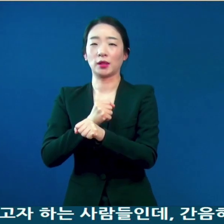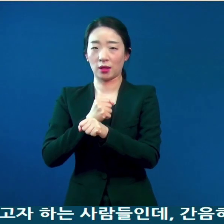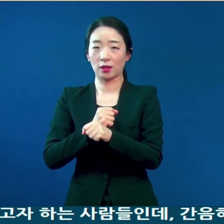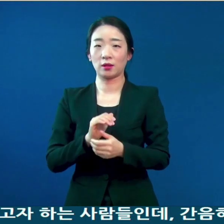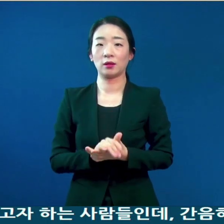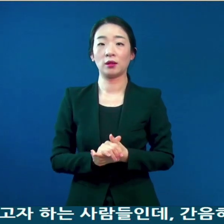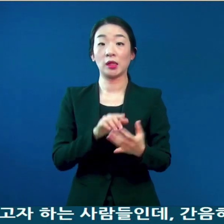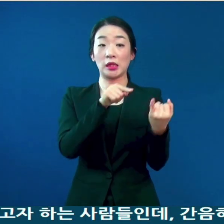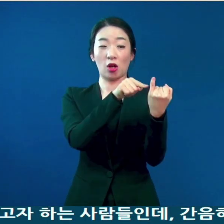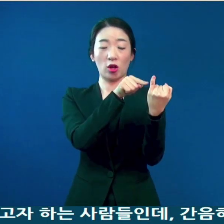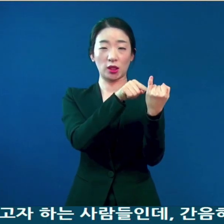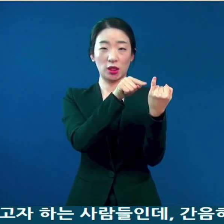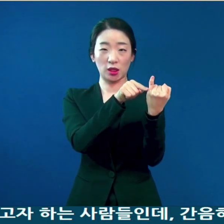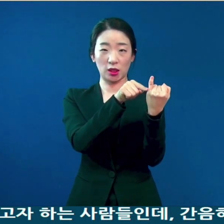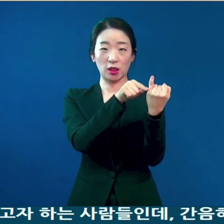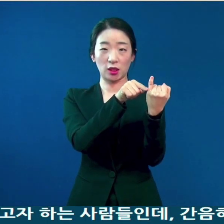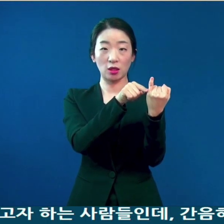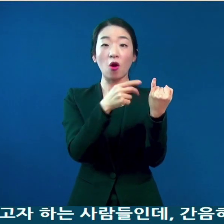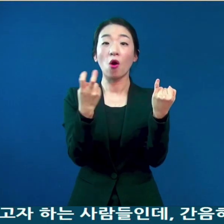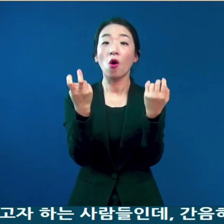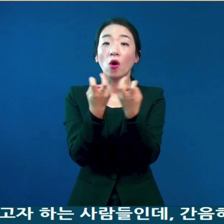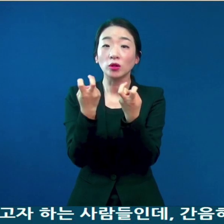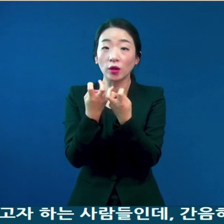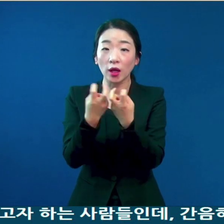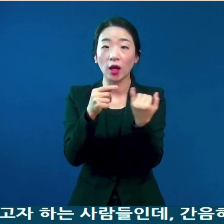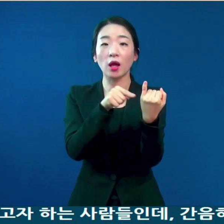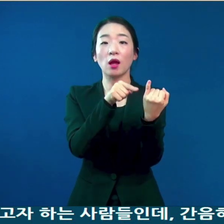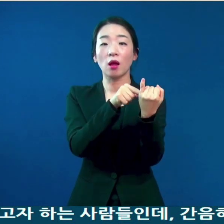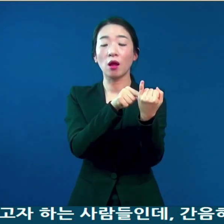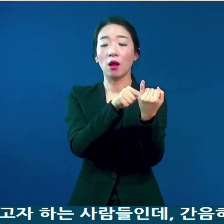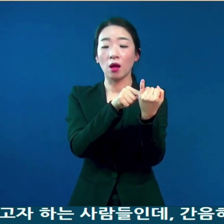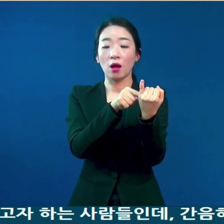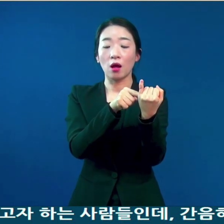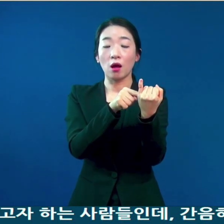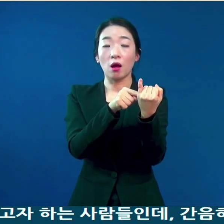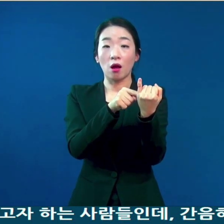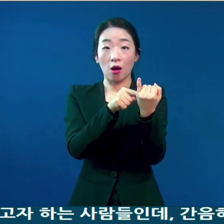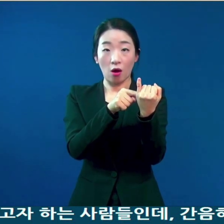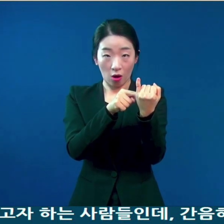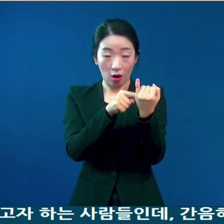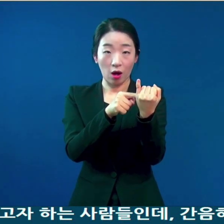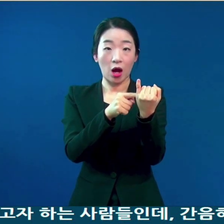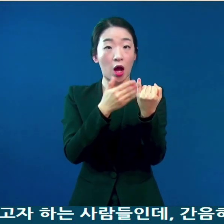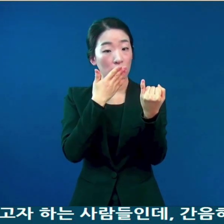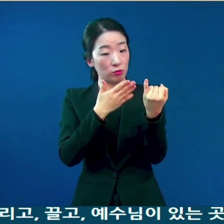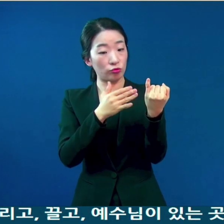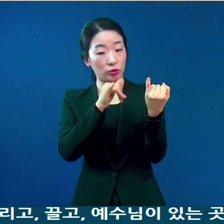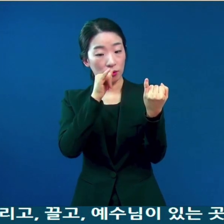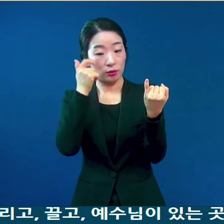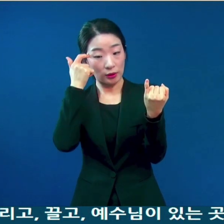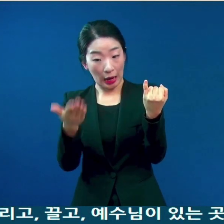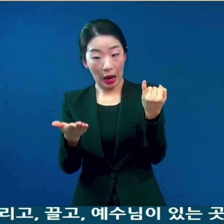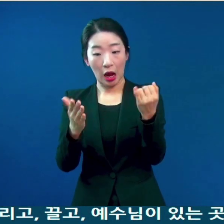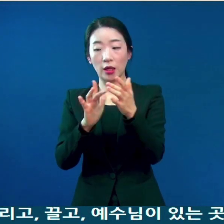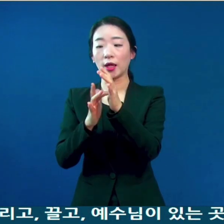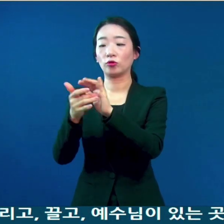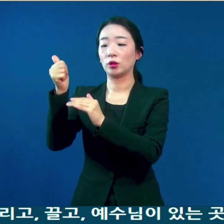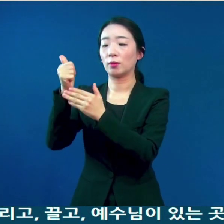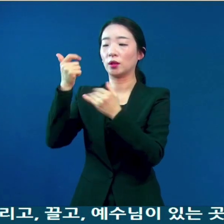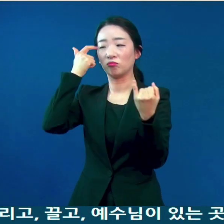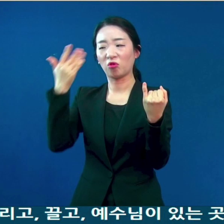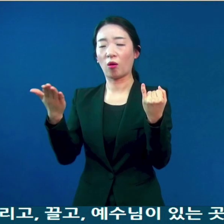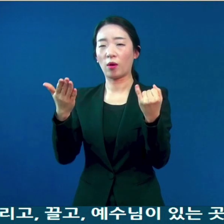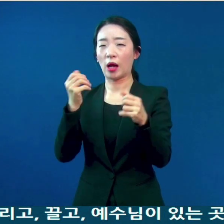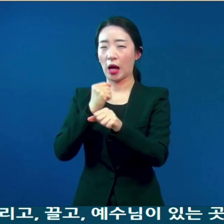예수님께 이 여인을 어떻게 하는 것이 당신 생각에는 옳으냐라고 물어보려고 데리고 왔는데, 이것이